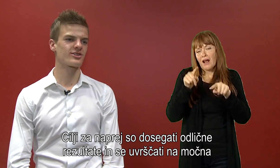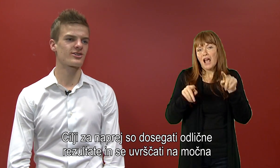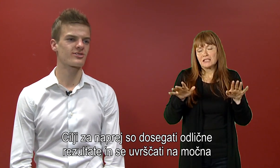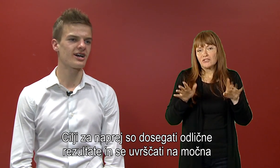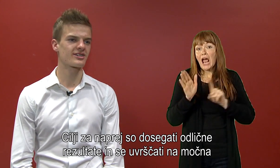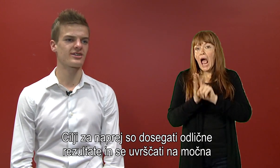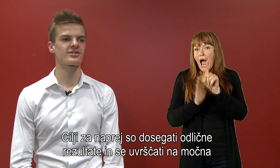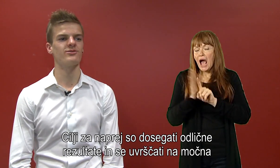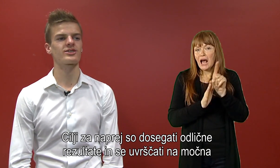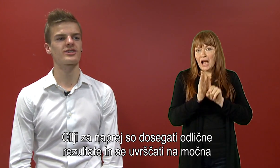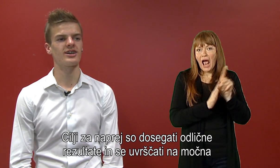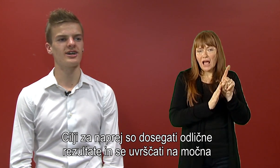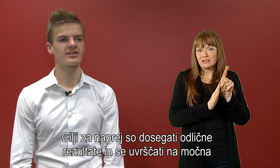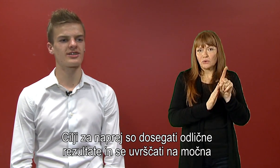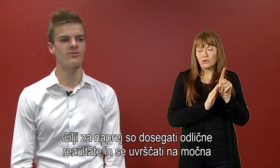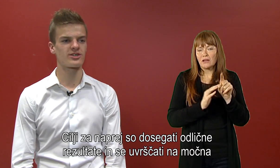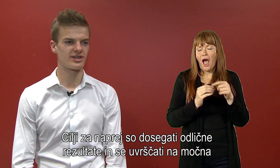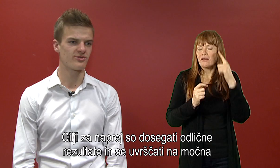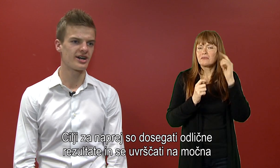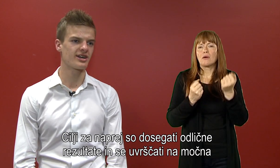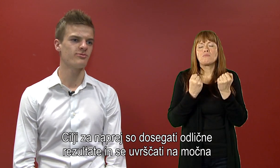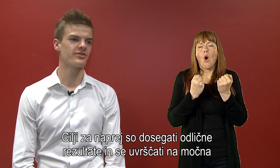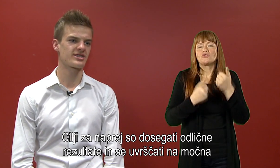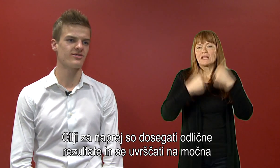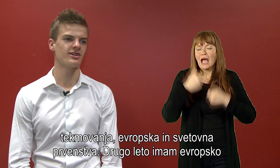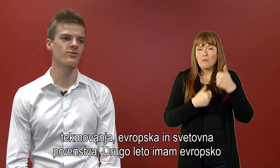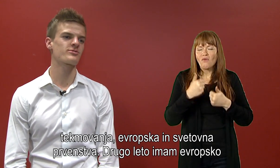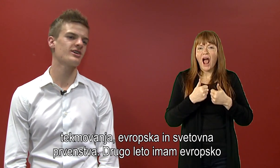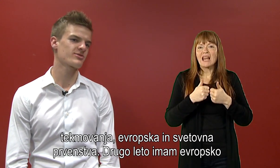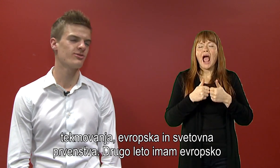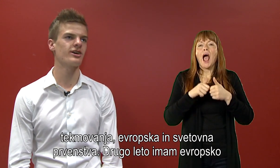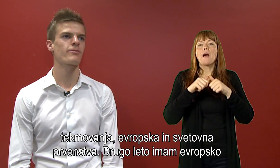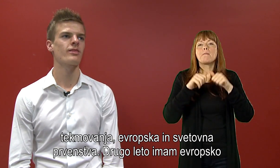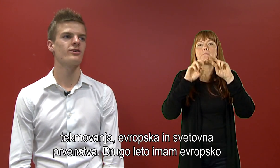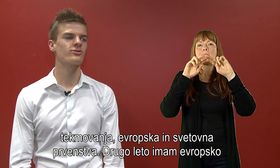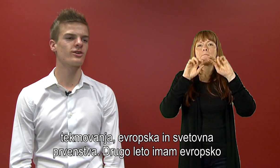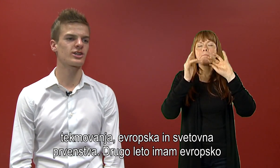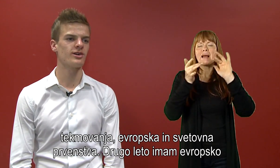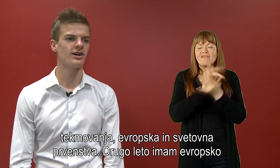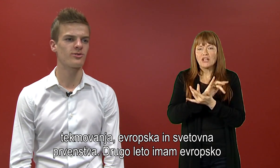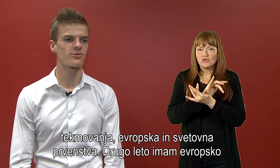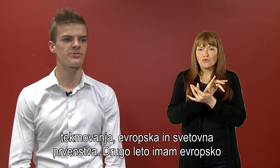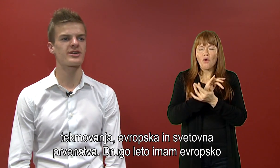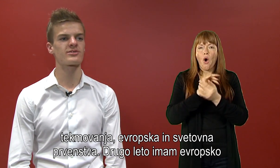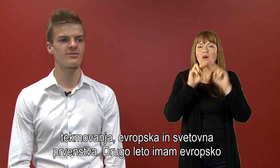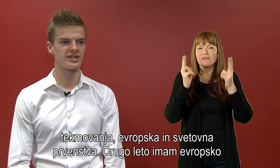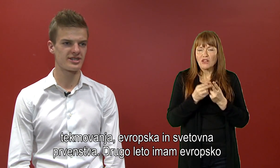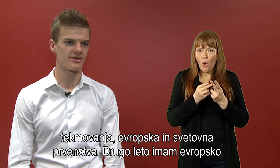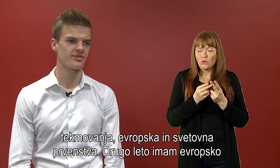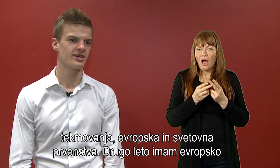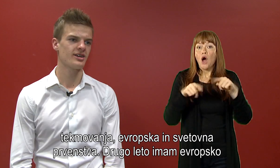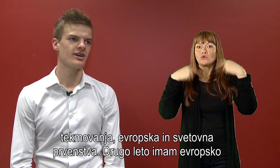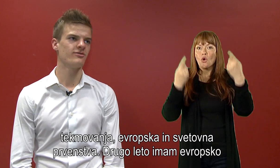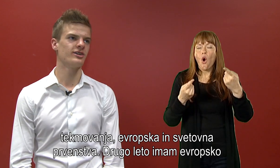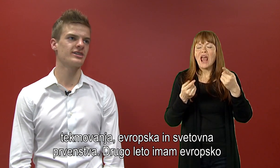vsegače odlične rezultate, se uvrščati na te močne tekmovanja, prvenstva, evropska, svetovna. Drugo leto imam evropsko prvenstvo za